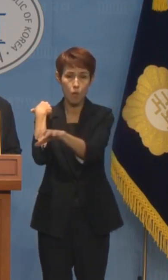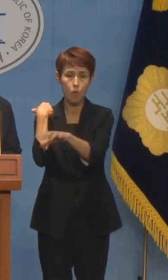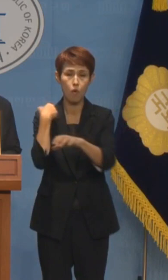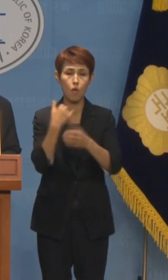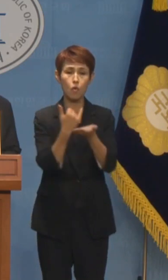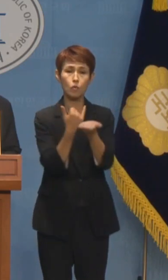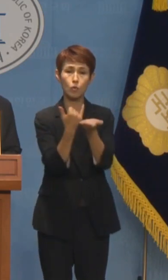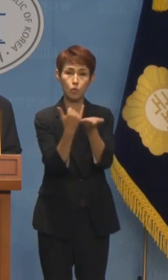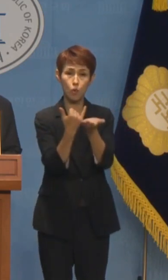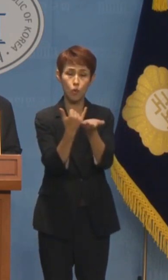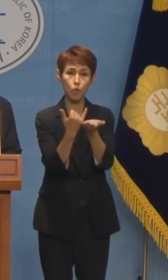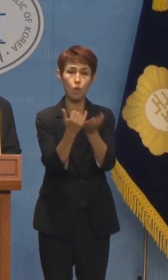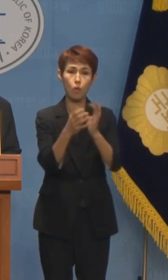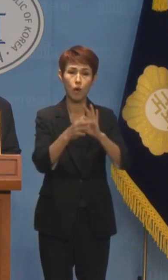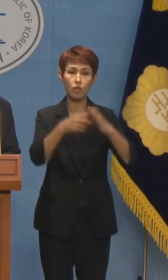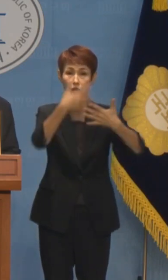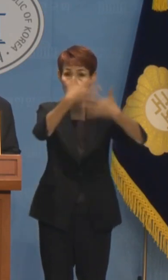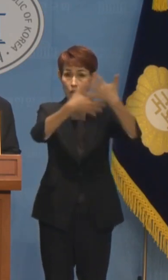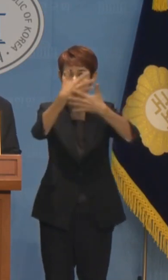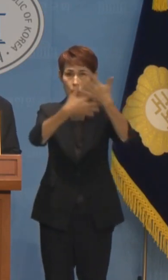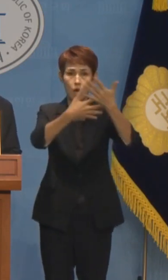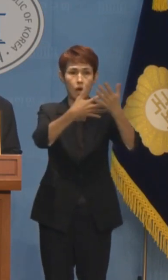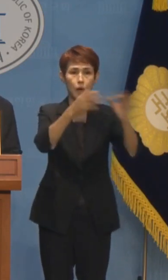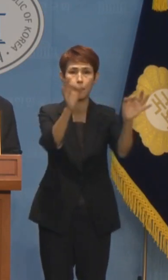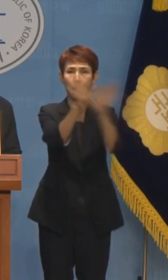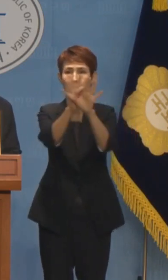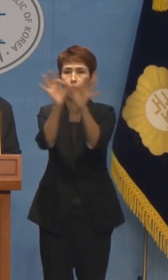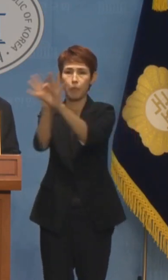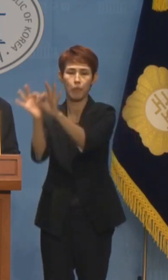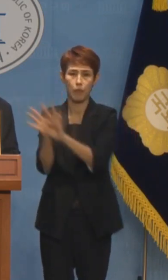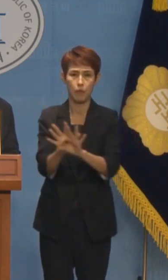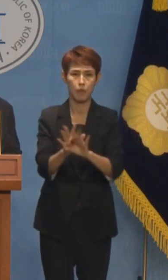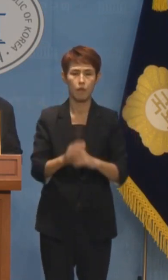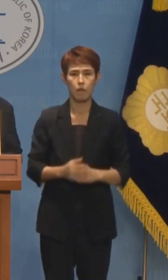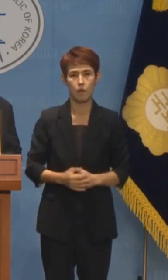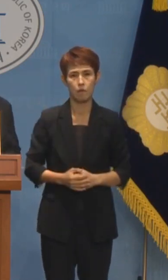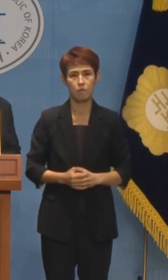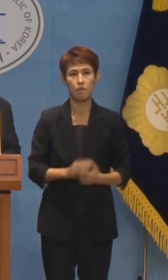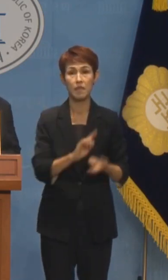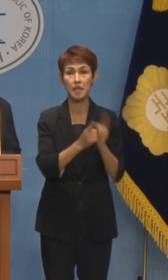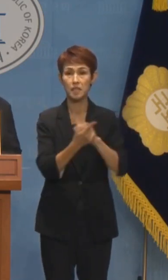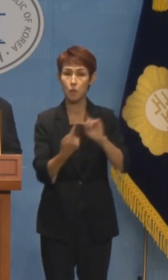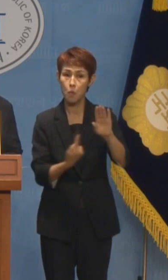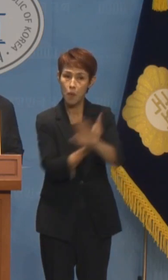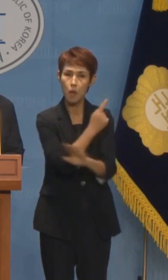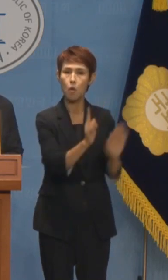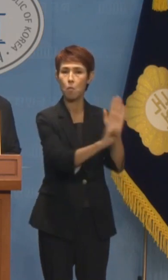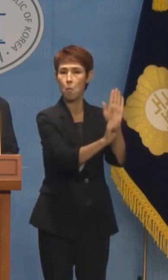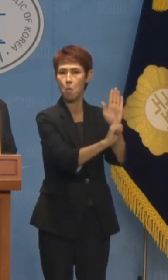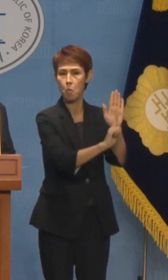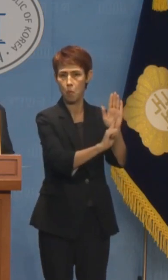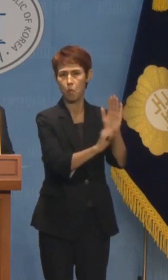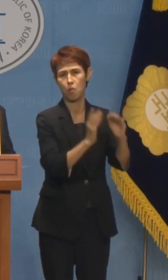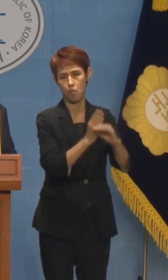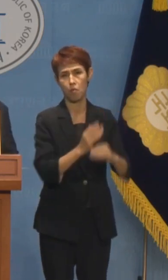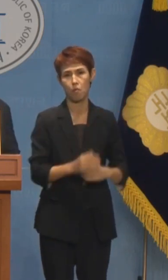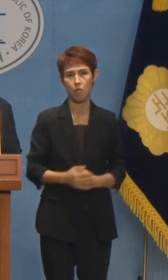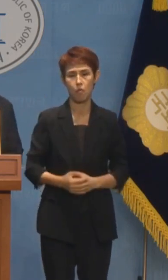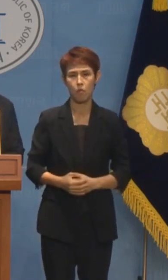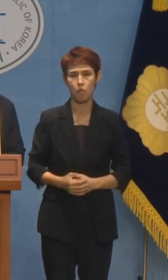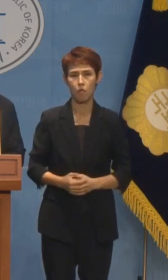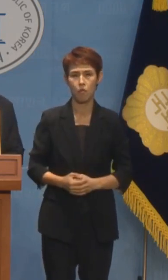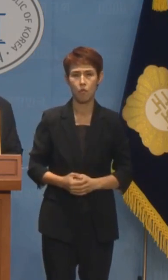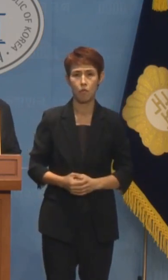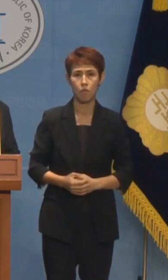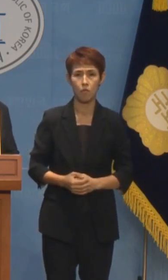단 실시간 독도 영상이 사라지고 대신 시정 홍보물로 교체가 된 바와 있습니다 독두 방어 훈련도